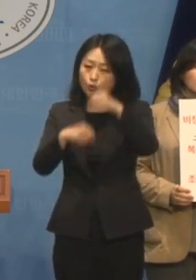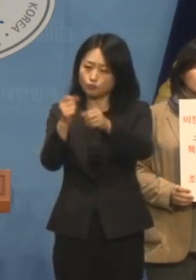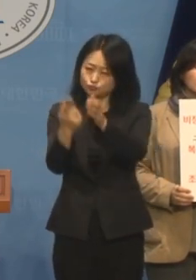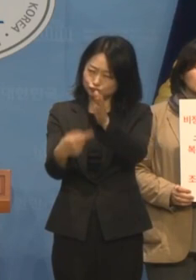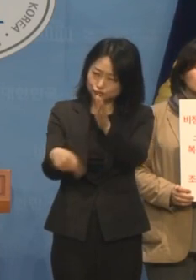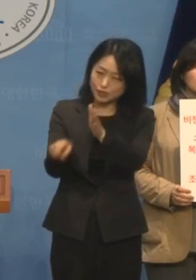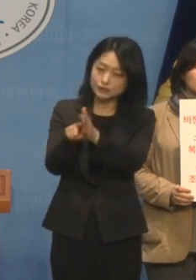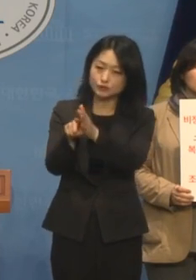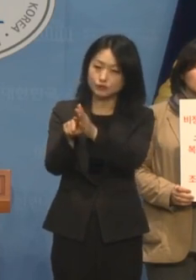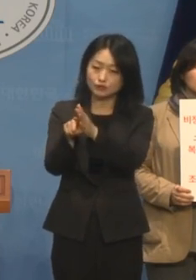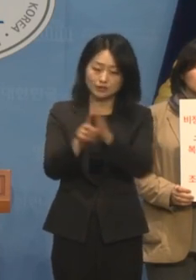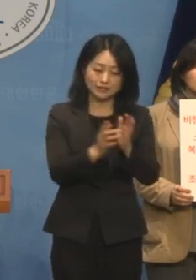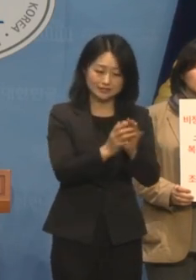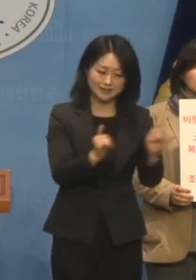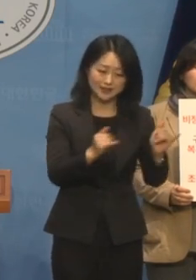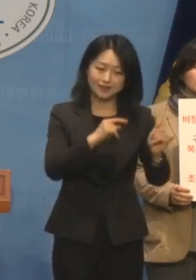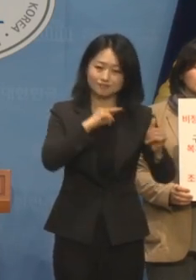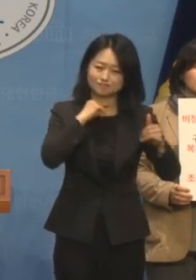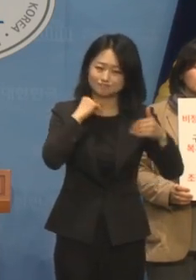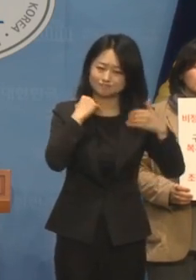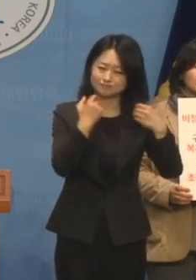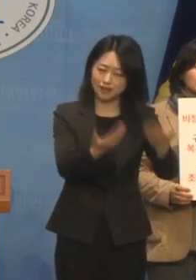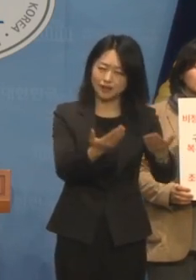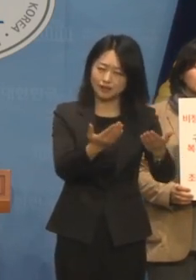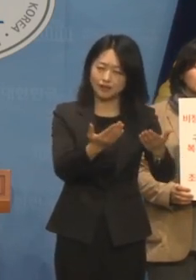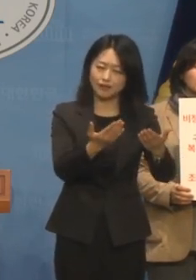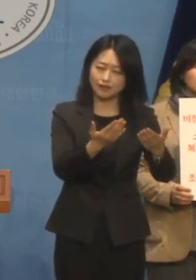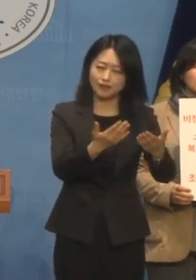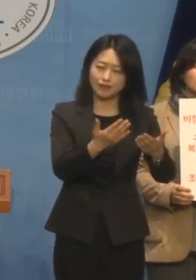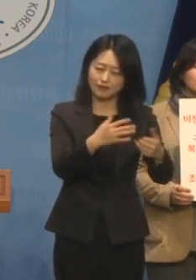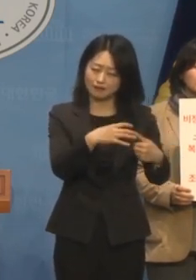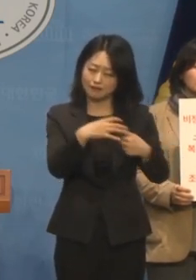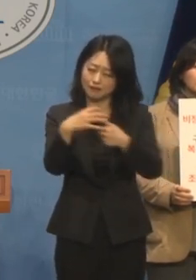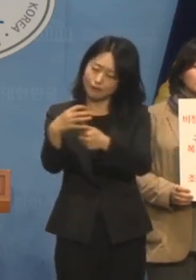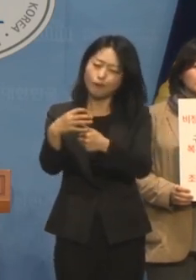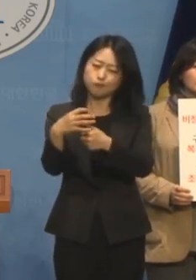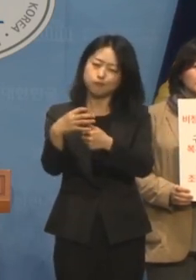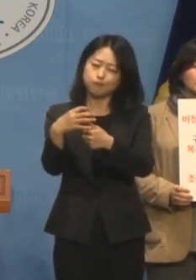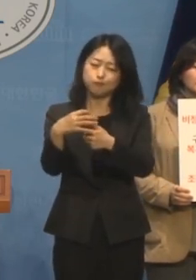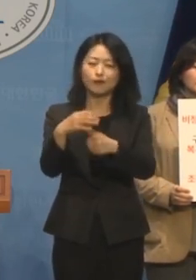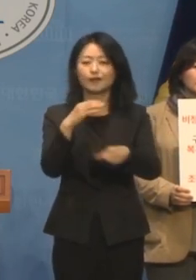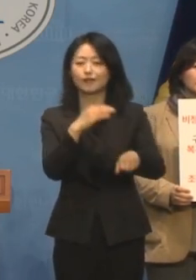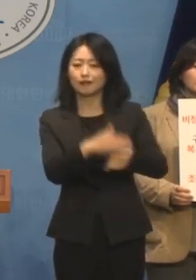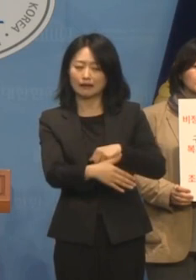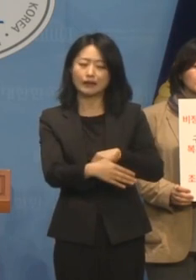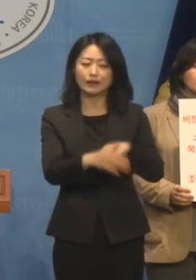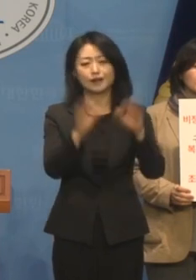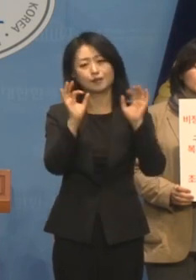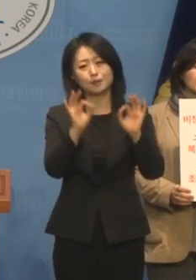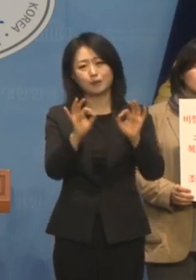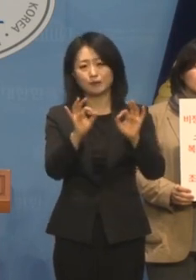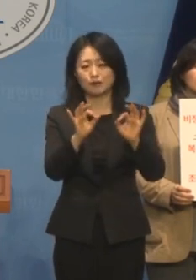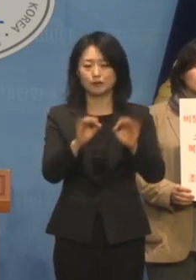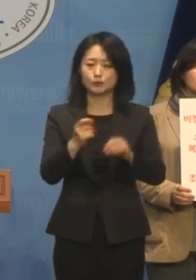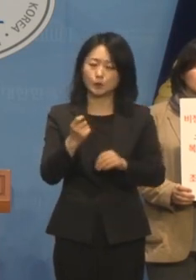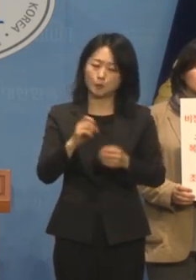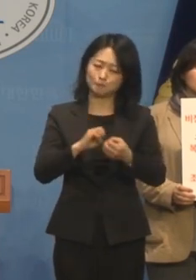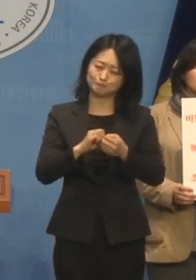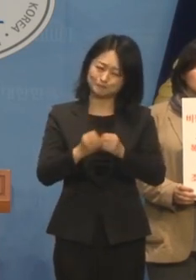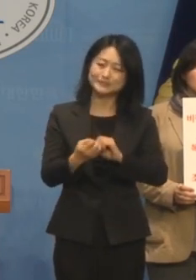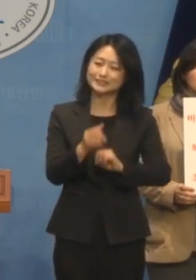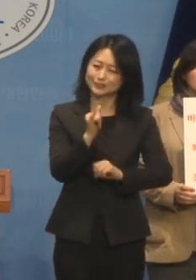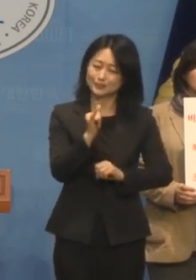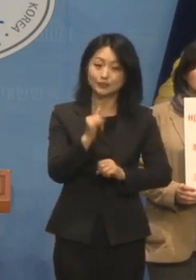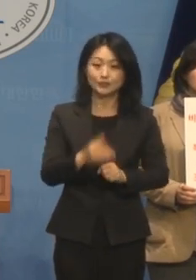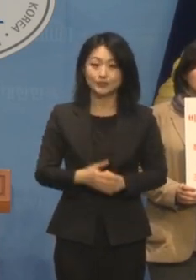위해서 어쩌면은 인간이 또 착취를 당하고 양보를 해야 된다는 그런 이제 모순적인 현실을 또 보여주고 있습니다.